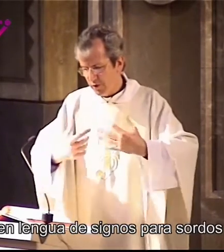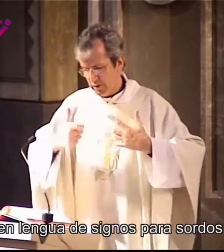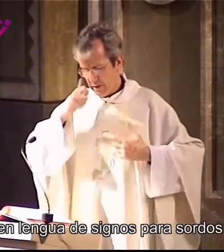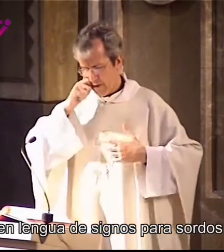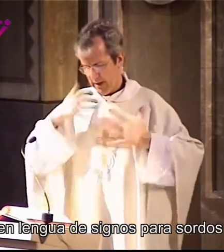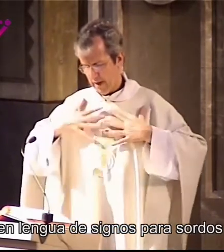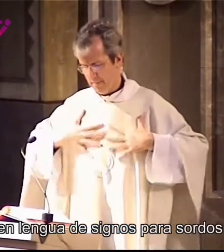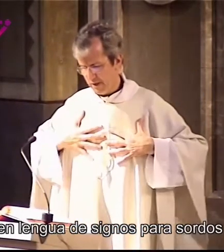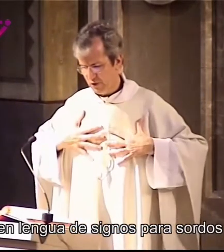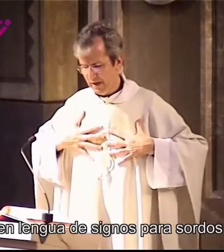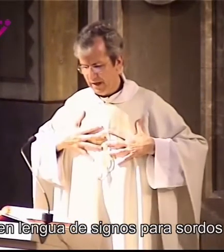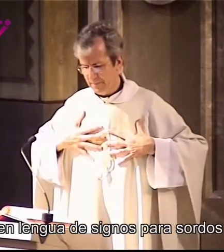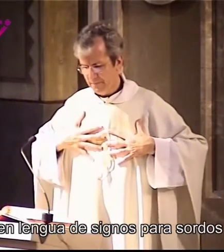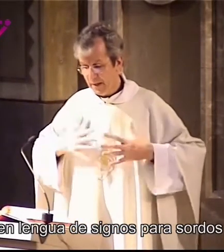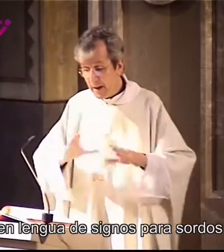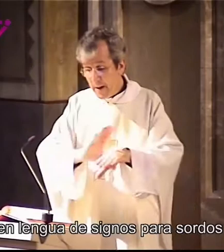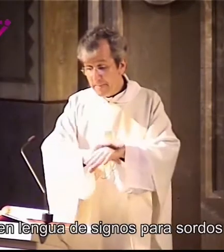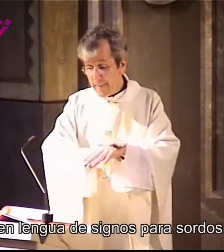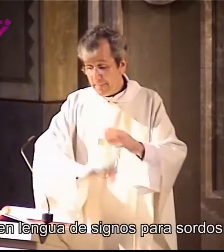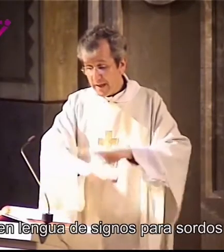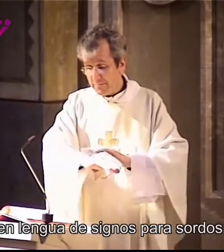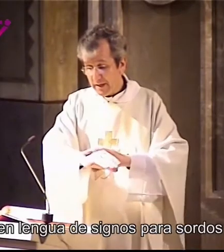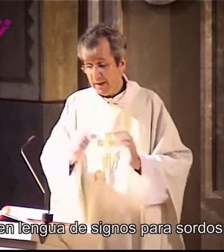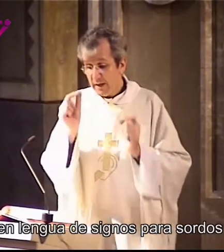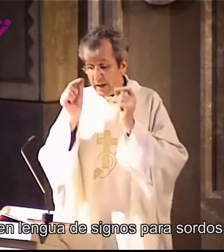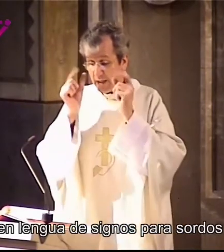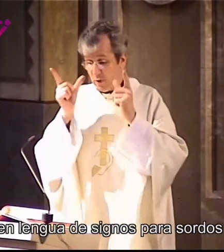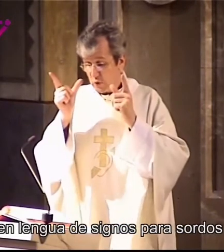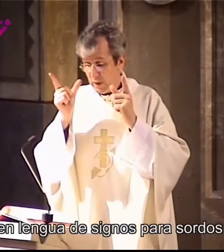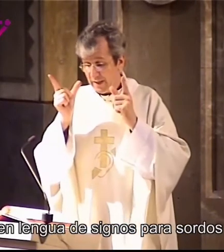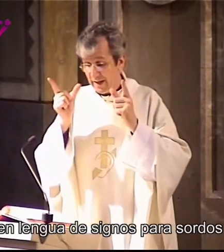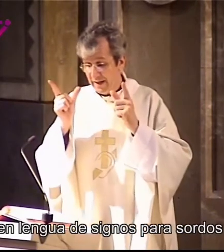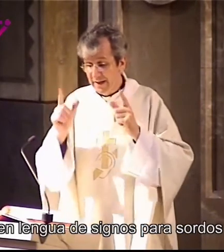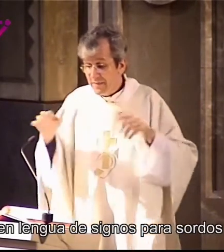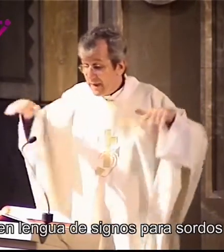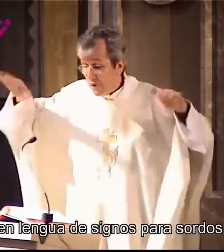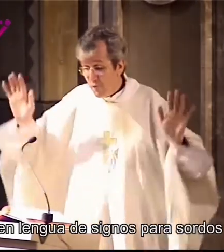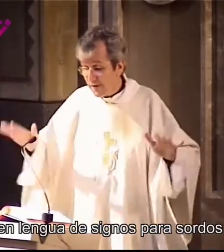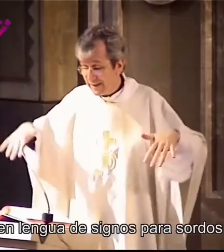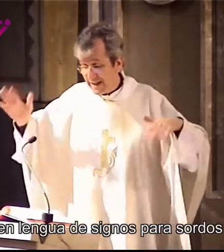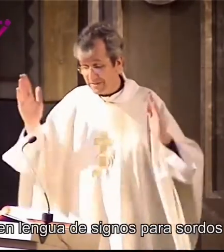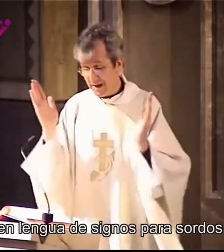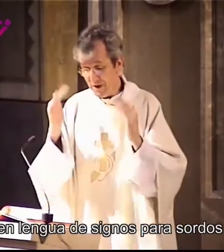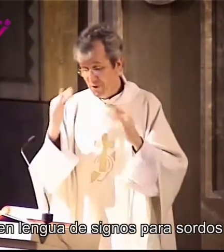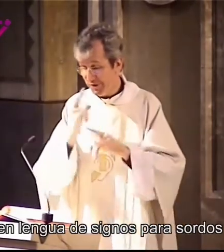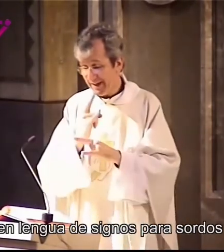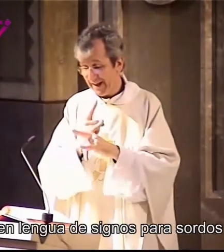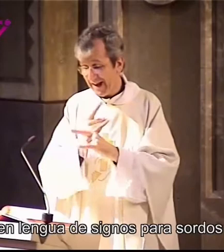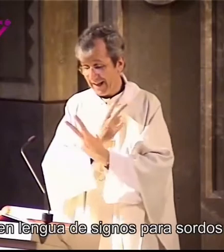en persona. Palpadme y daos cuenta de que un fantasma no tiene carne